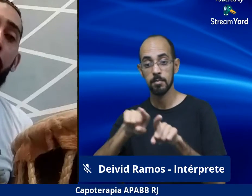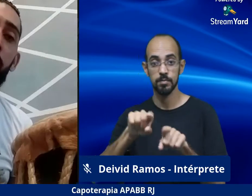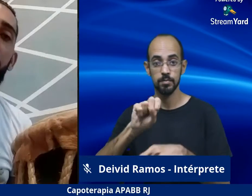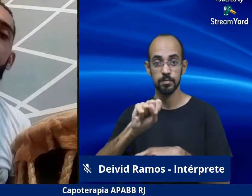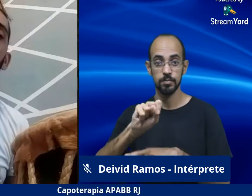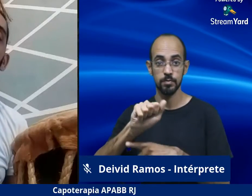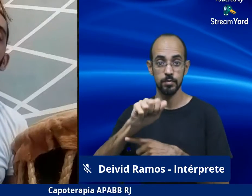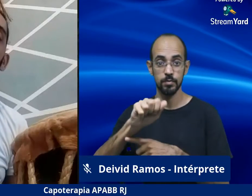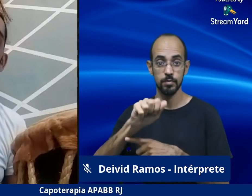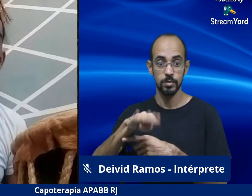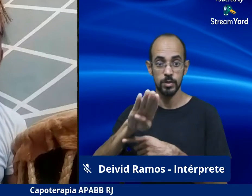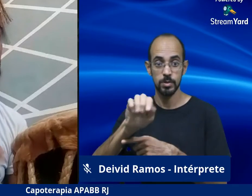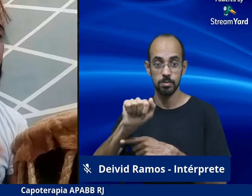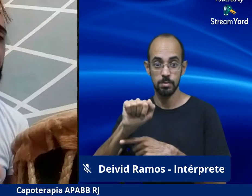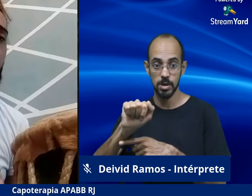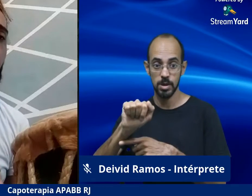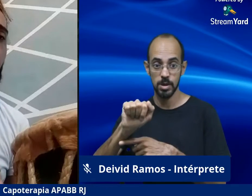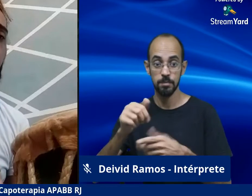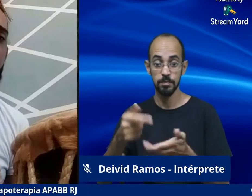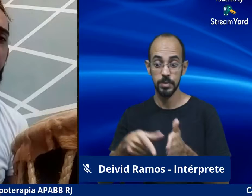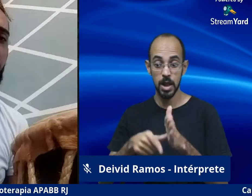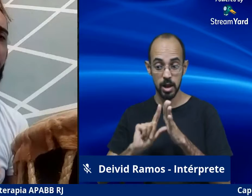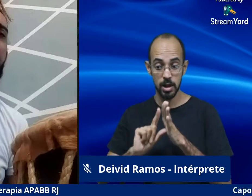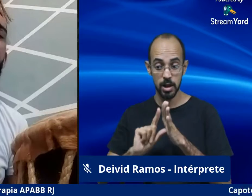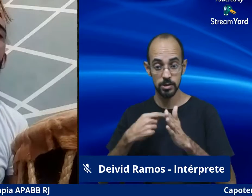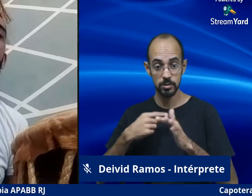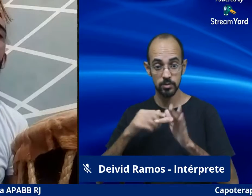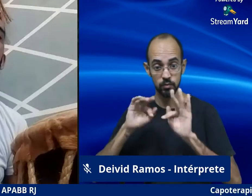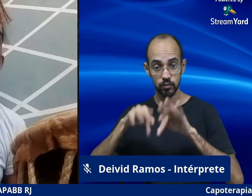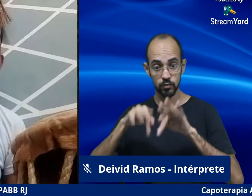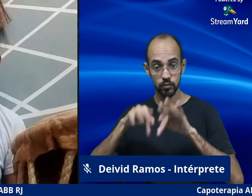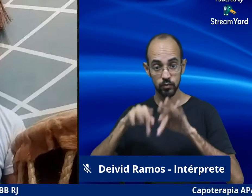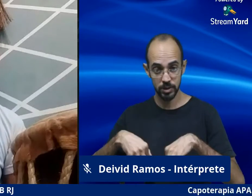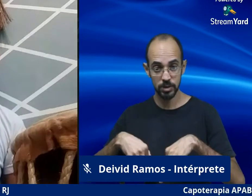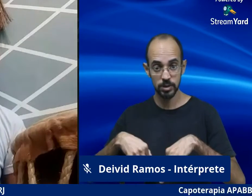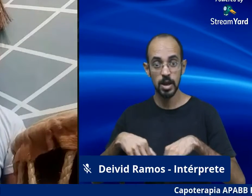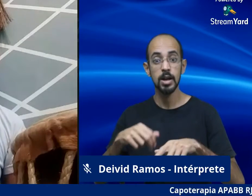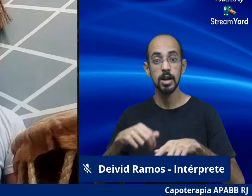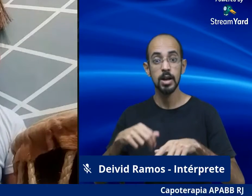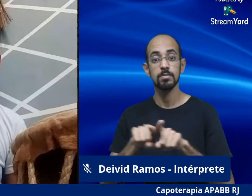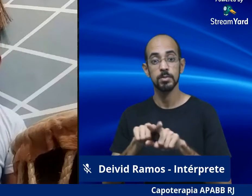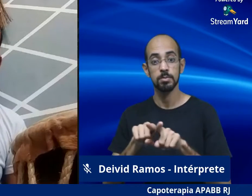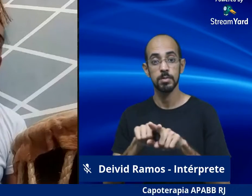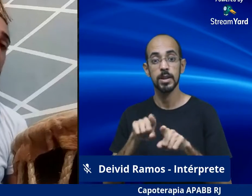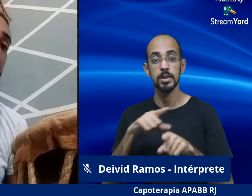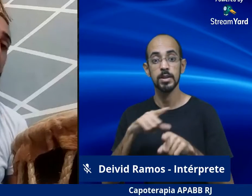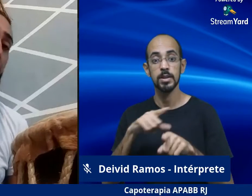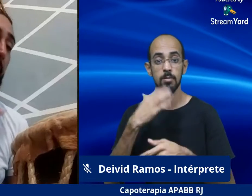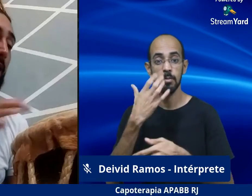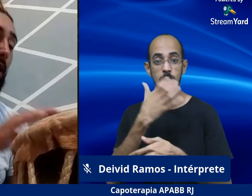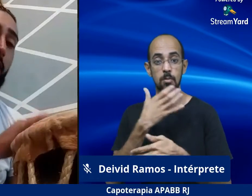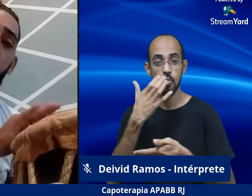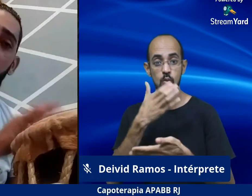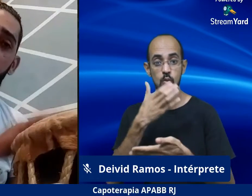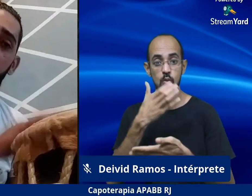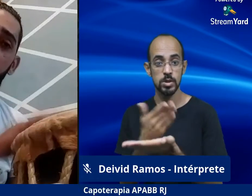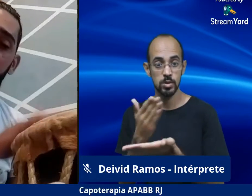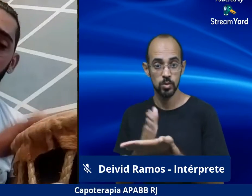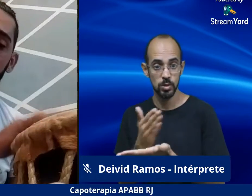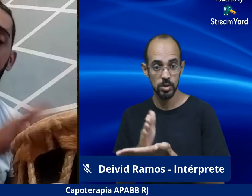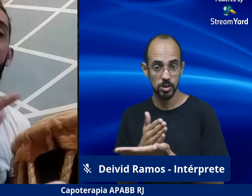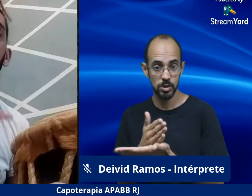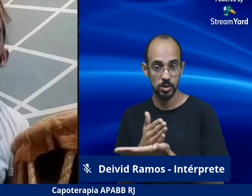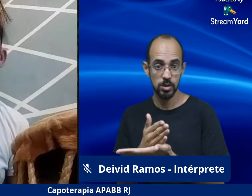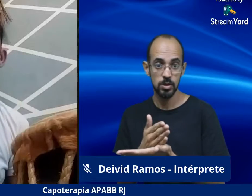uma música de capoeira, um poema que inclusive também está nesse livro, né? Eu vou finalizar cantando e tocando aqui